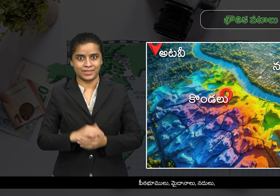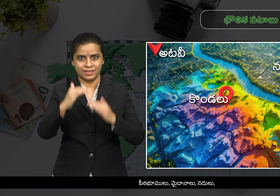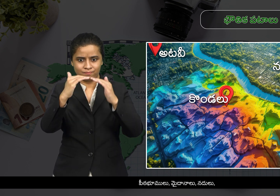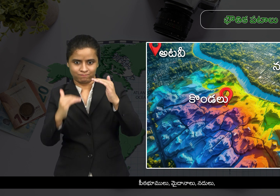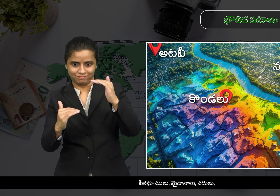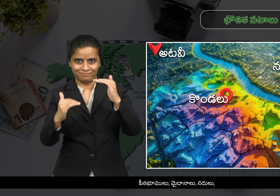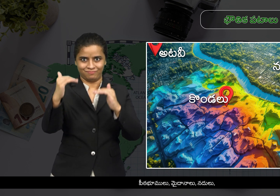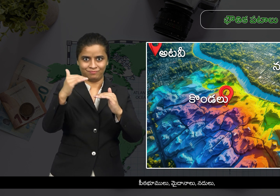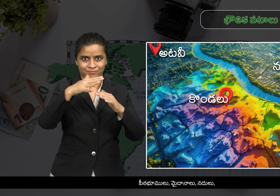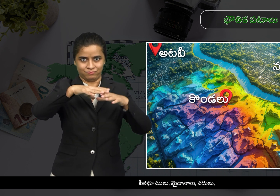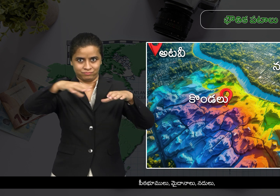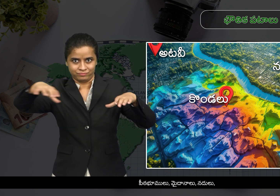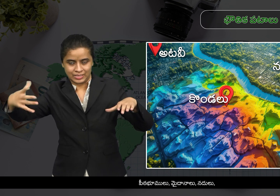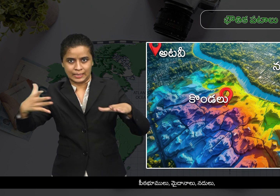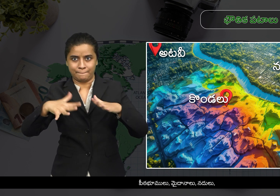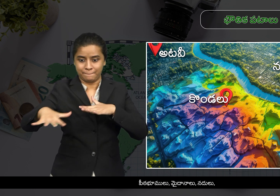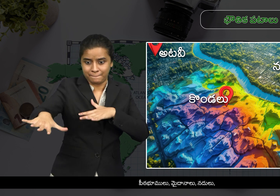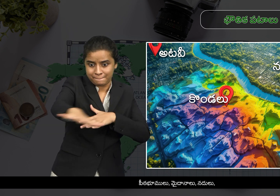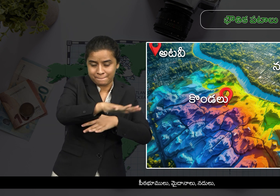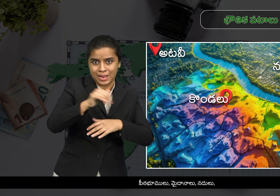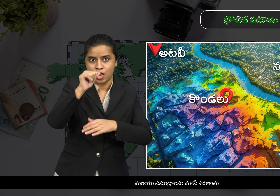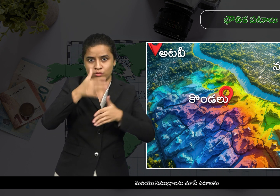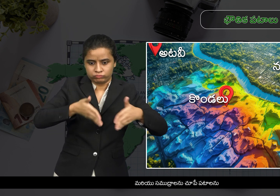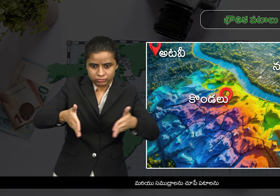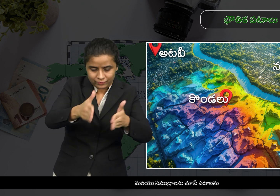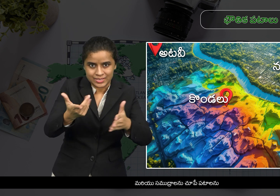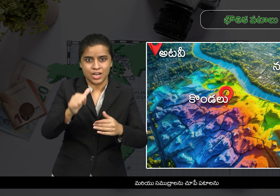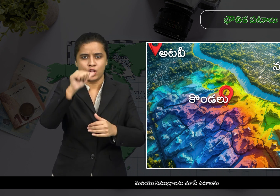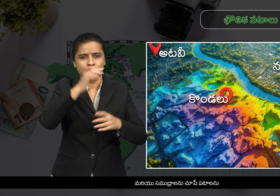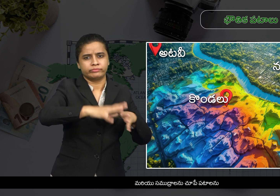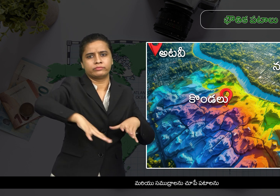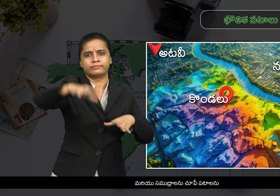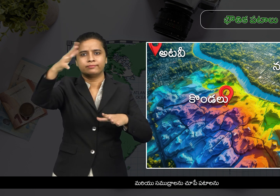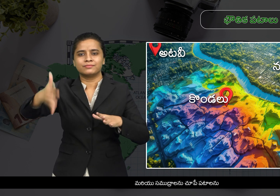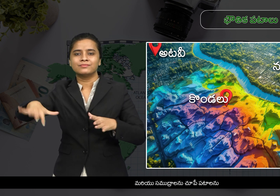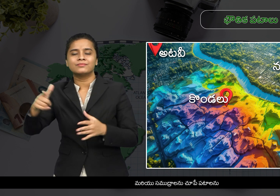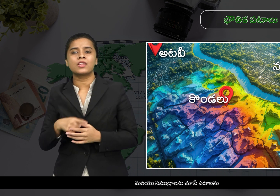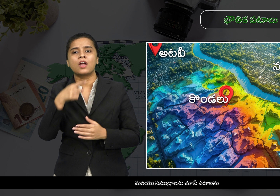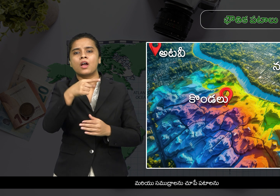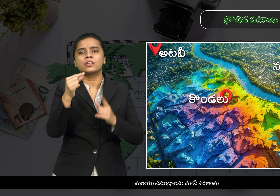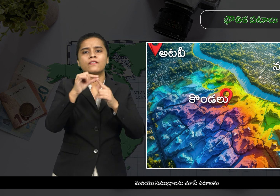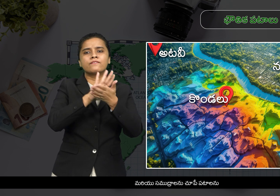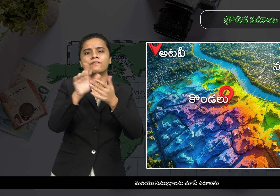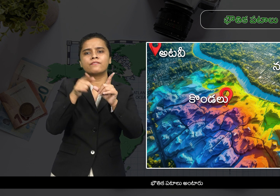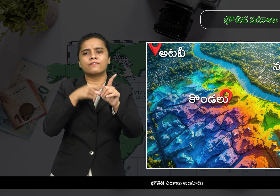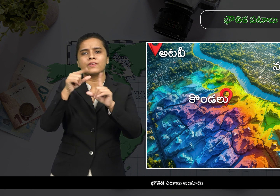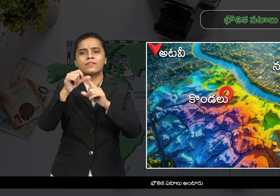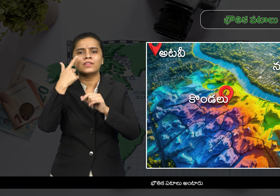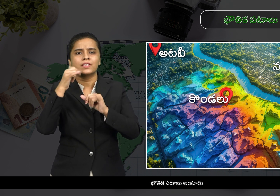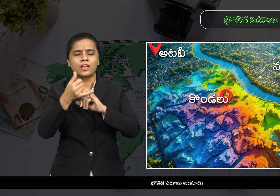పీఠభూములు, మైదానాలు, నదులు మరియు సముద్రాలను చూపే పటాలను భౌతిక